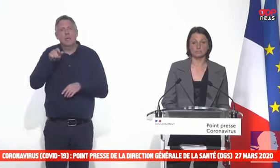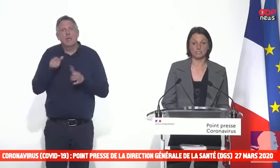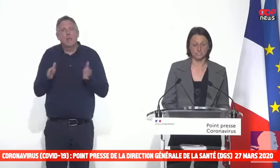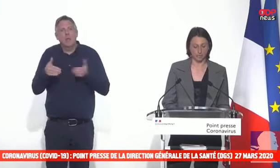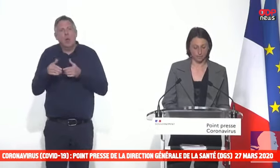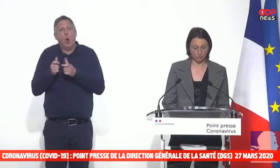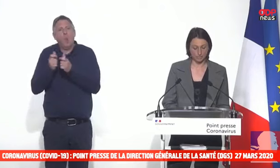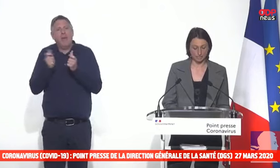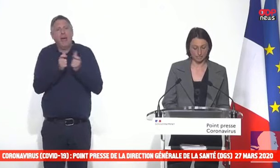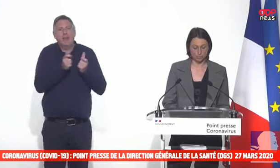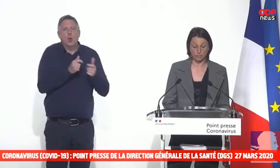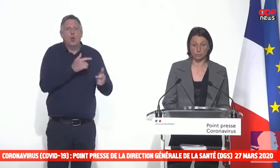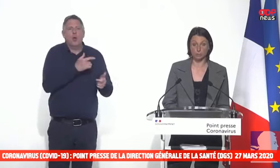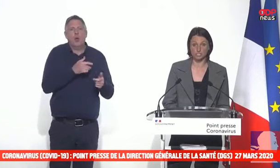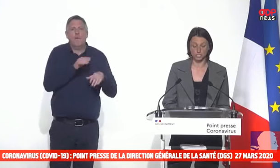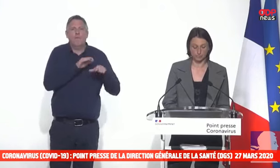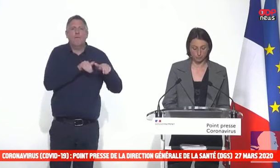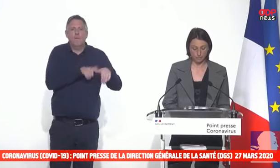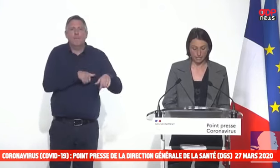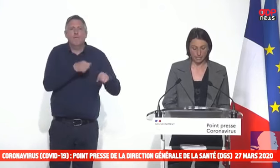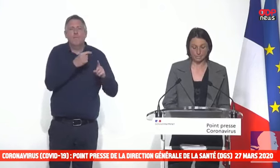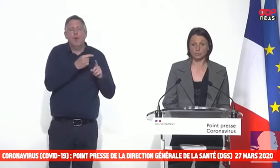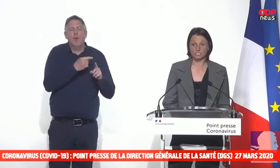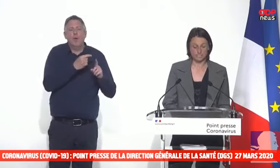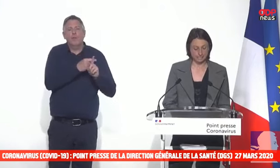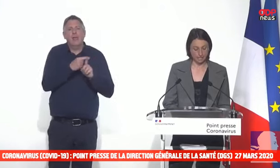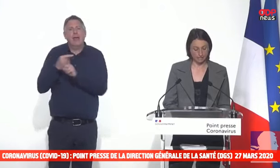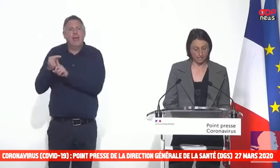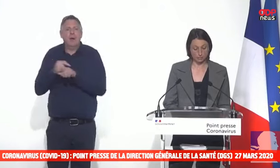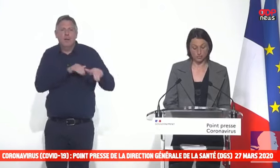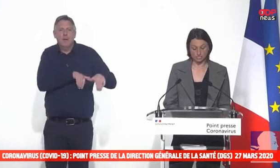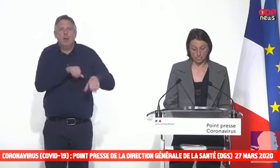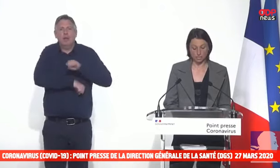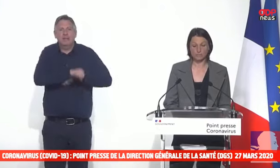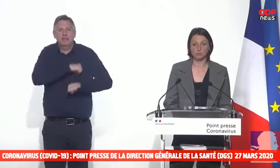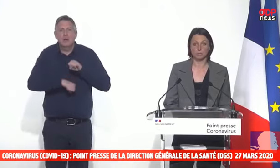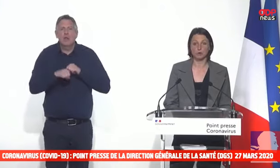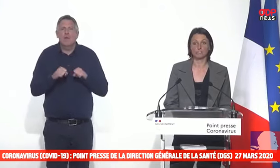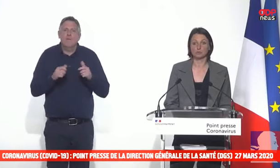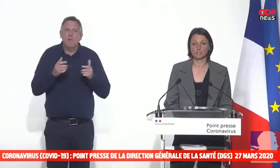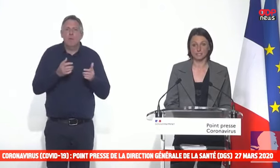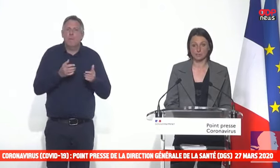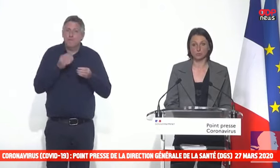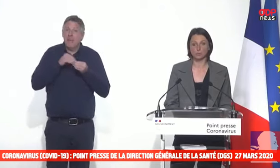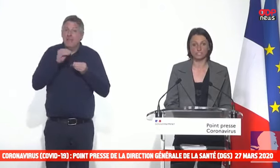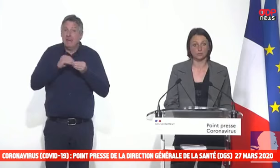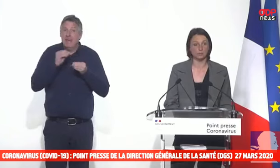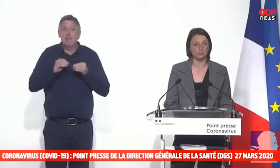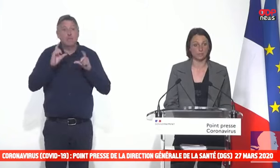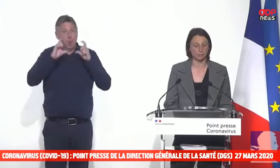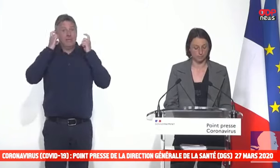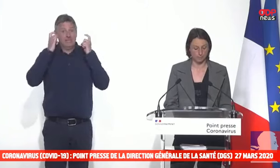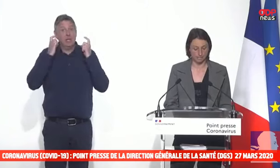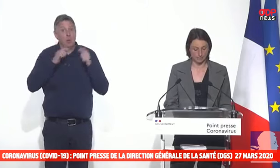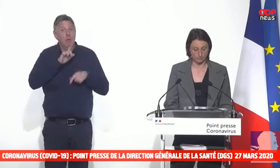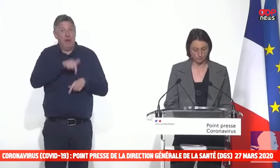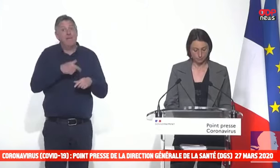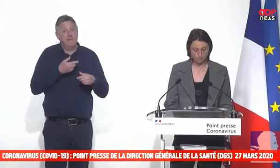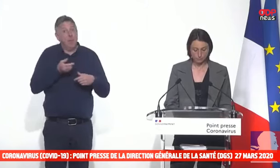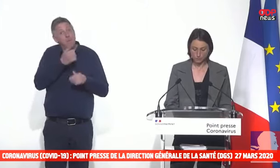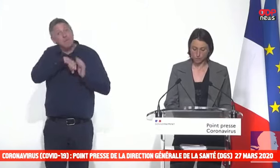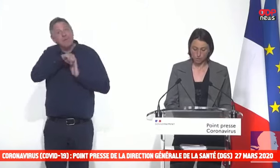des bénéficiaires prioritaires pour les protéger, et tandis qu'ils travaillent d'ores et déjà habituellement avec du matériel de protection, notamment des